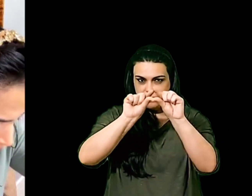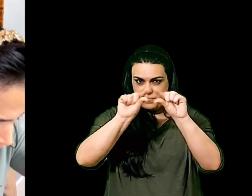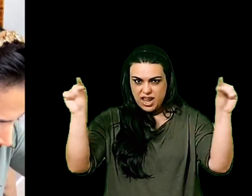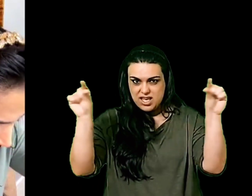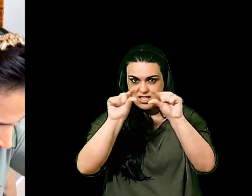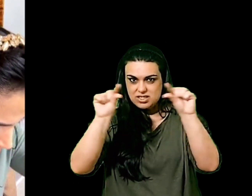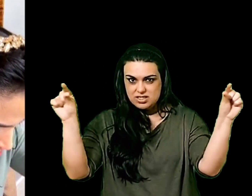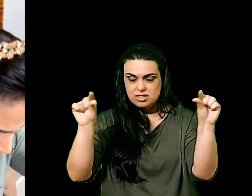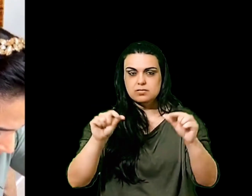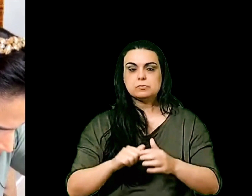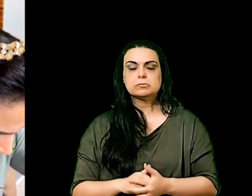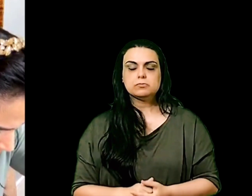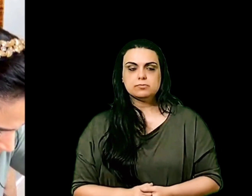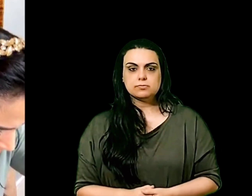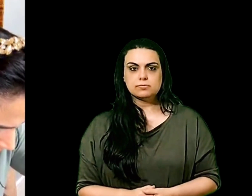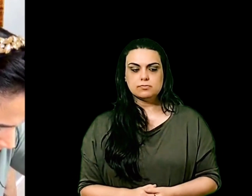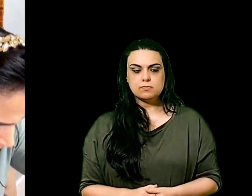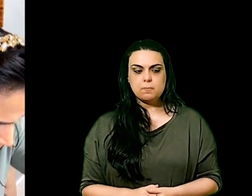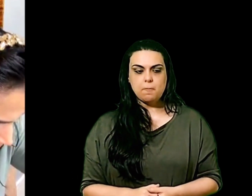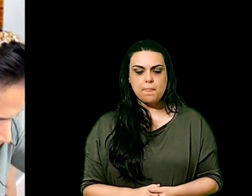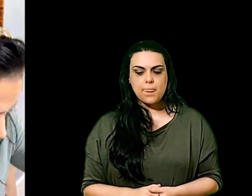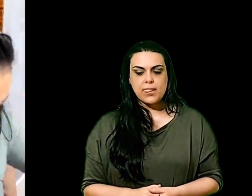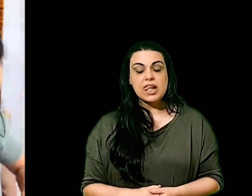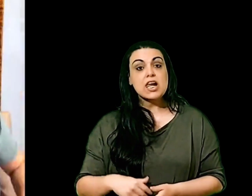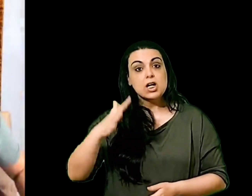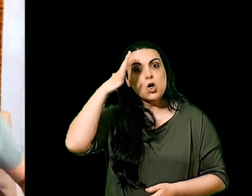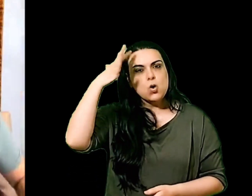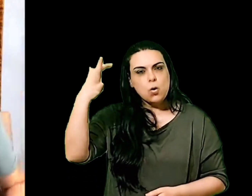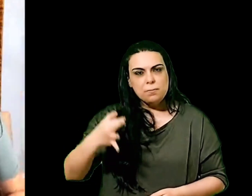ele dentro de uma frase,